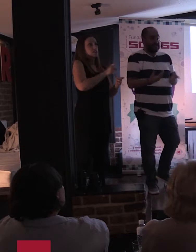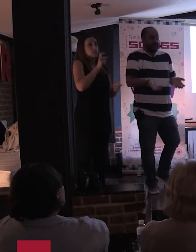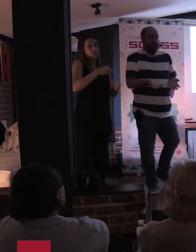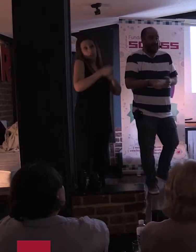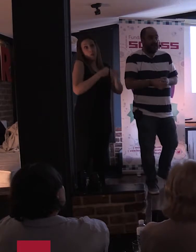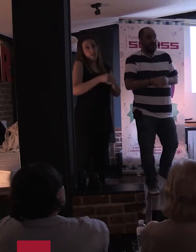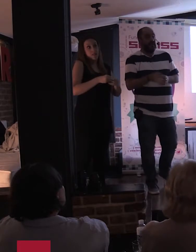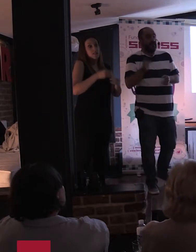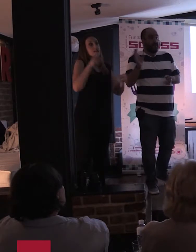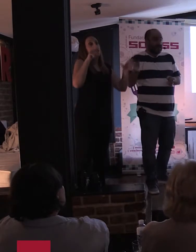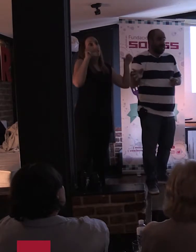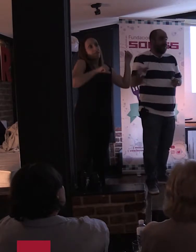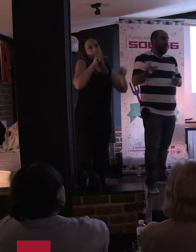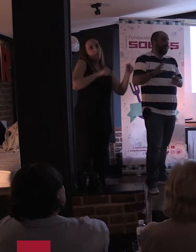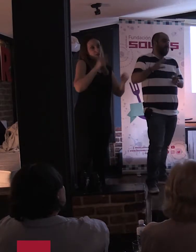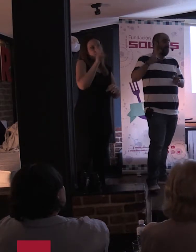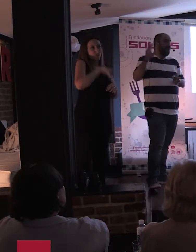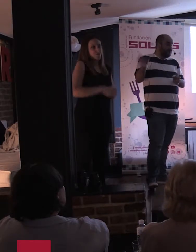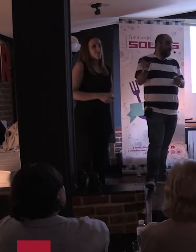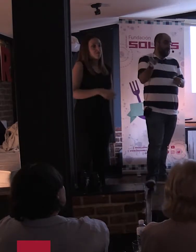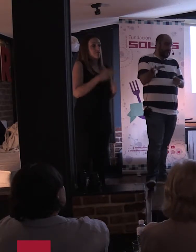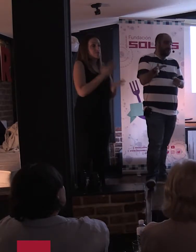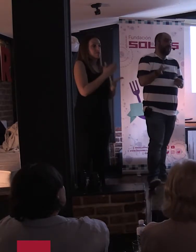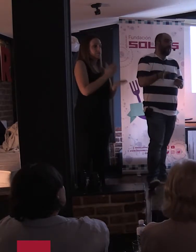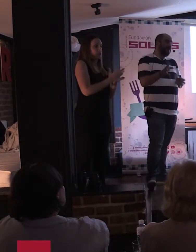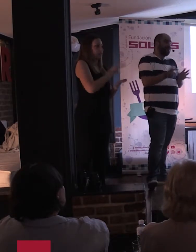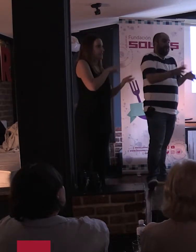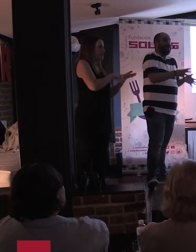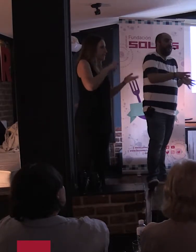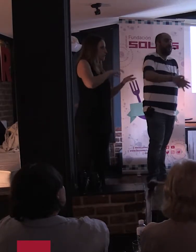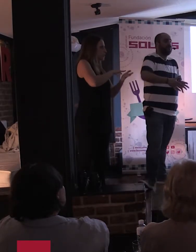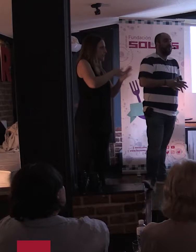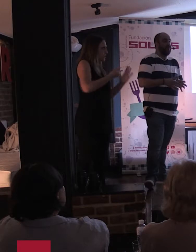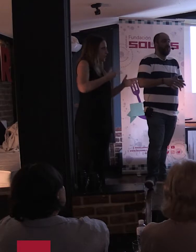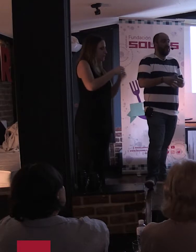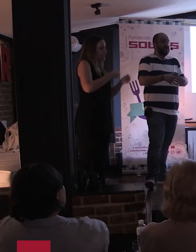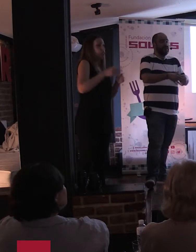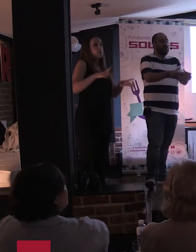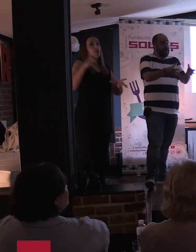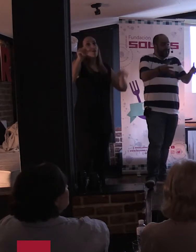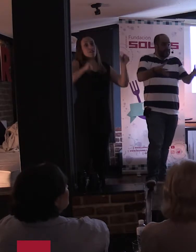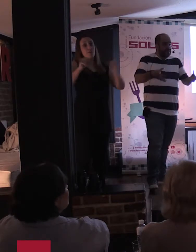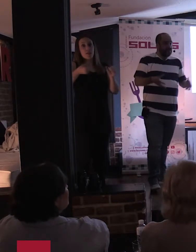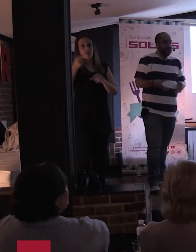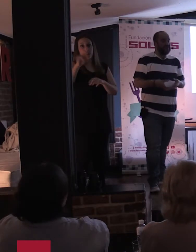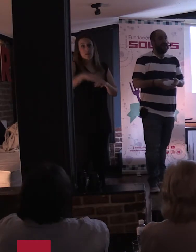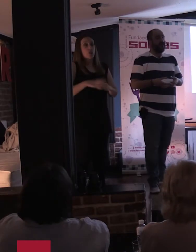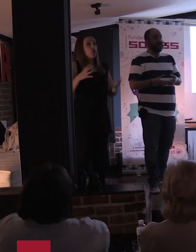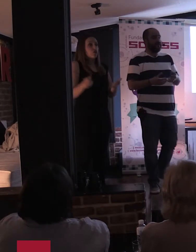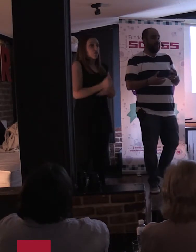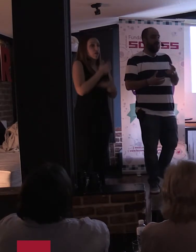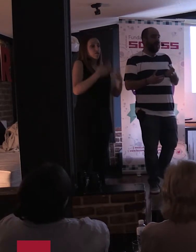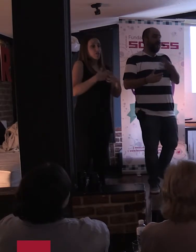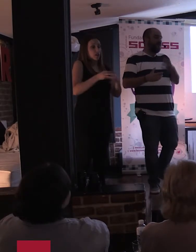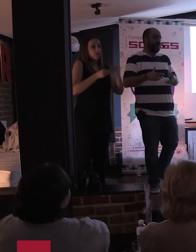sea, síntesis química, parte lo hacen físicos e ingenieros de materiales, pero también hay químicos en el proyecto. O sea, toda la fabricación de